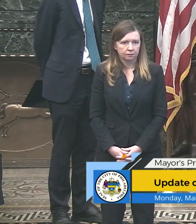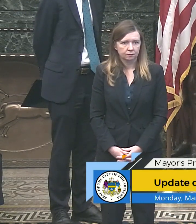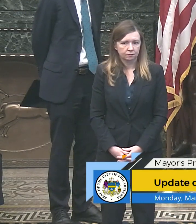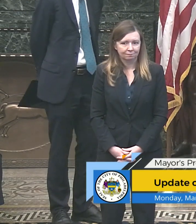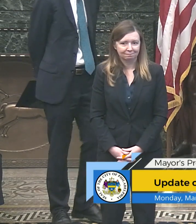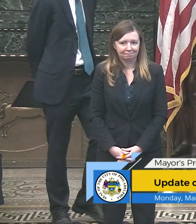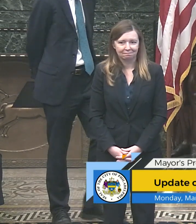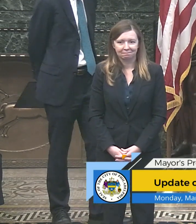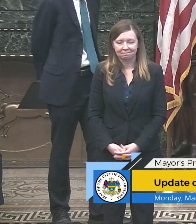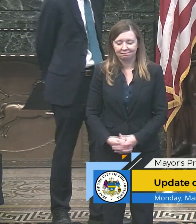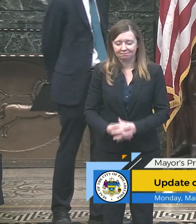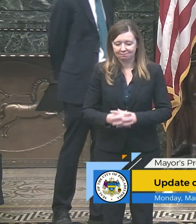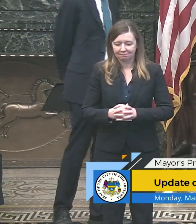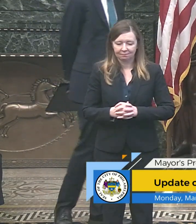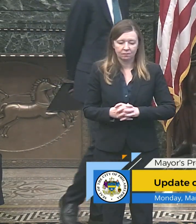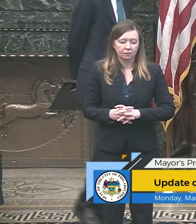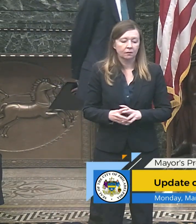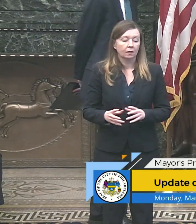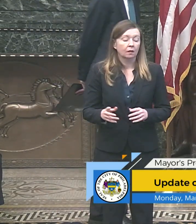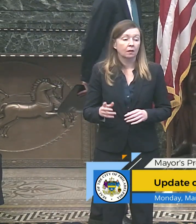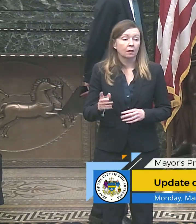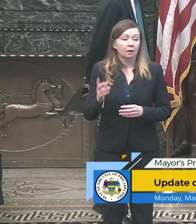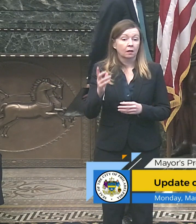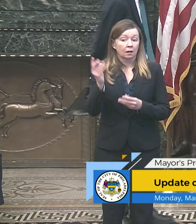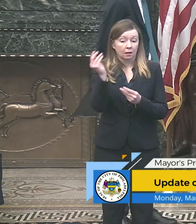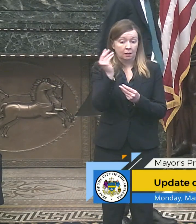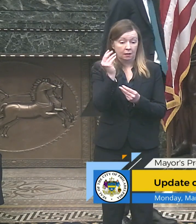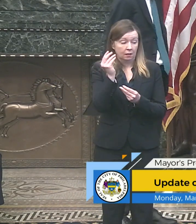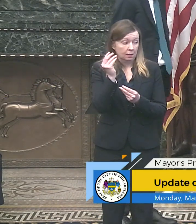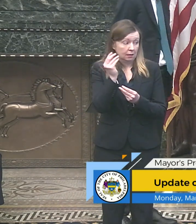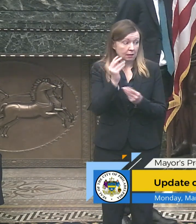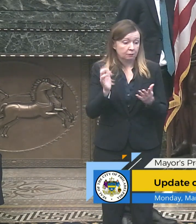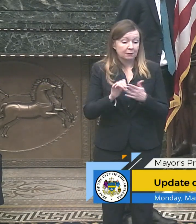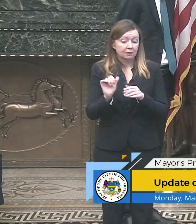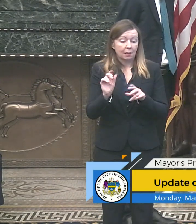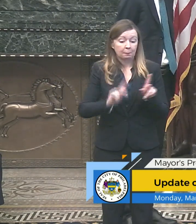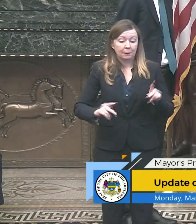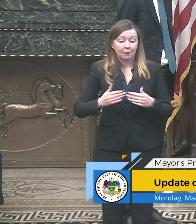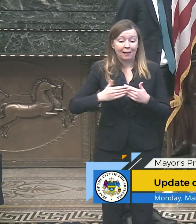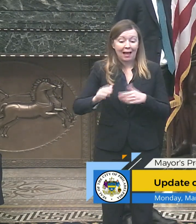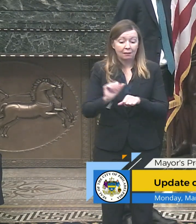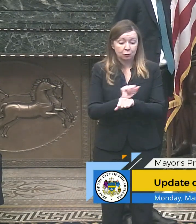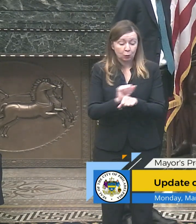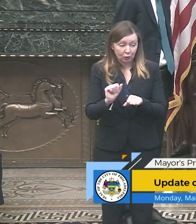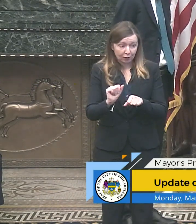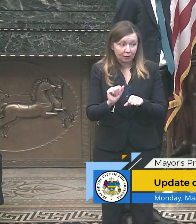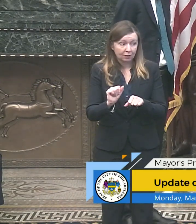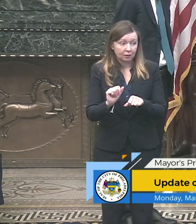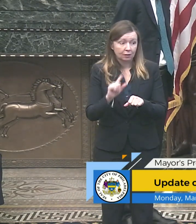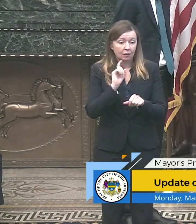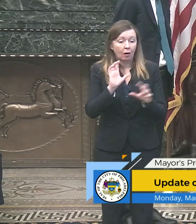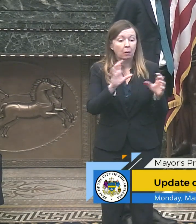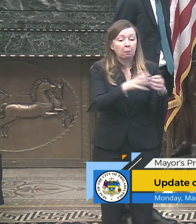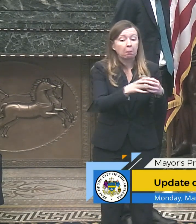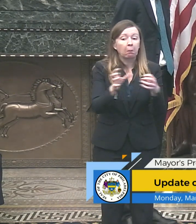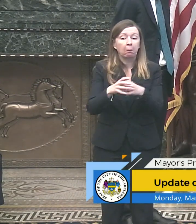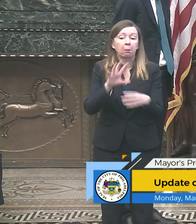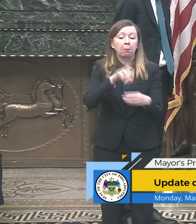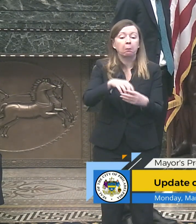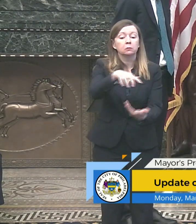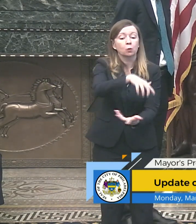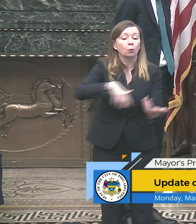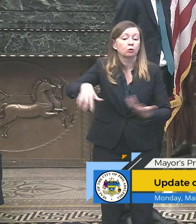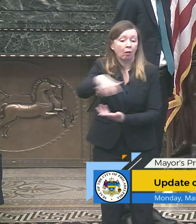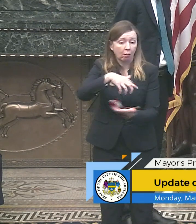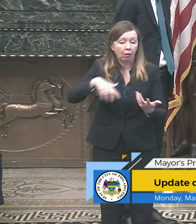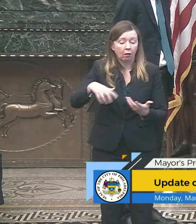Correcto. There's anecdotal information that people, especially after work hours, are gathering up and are engaged in social activities, and